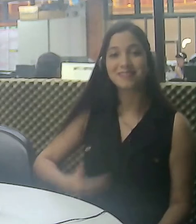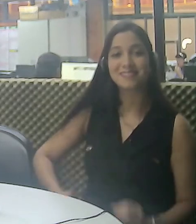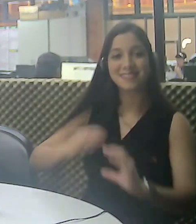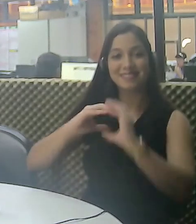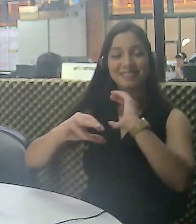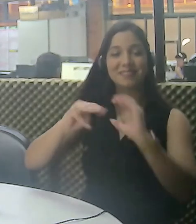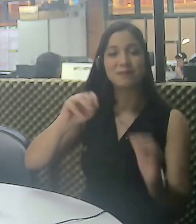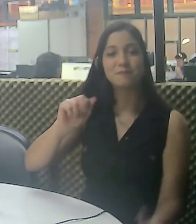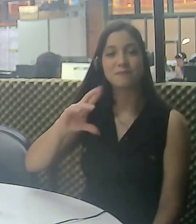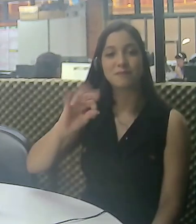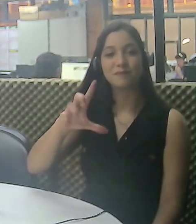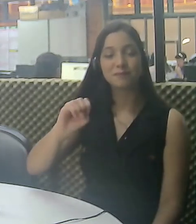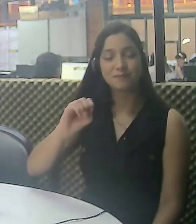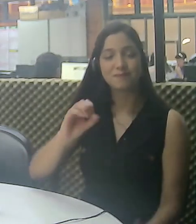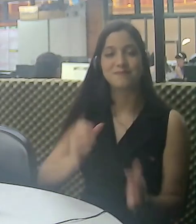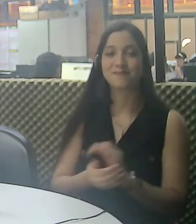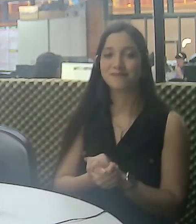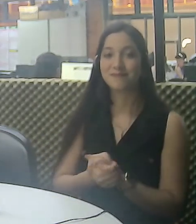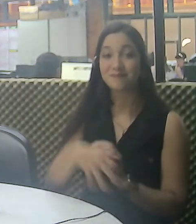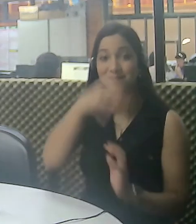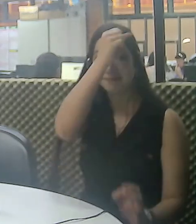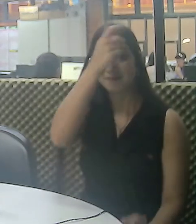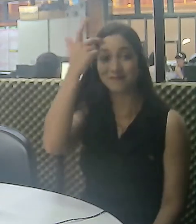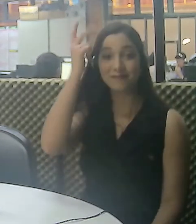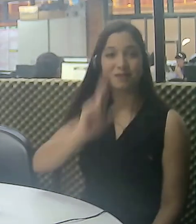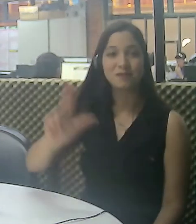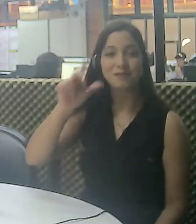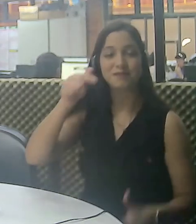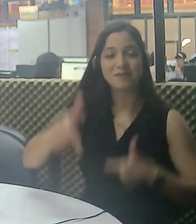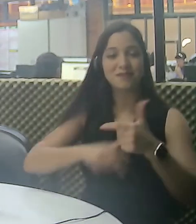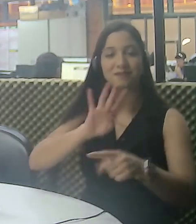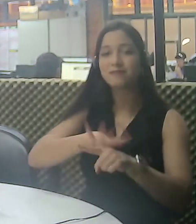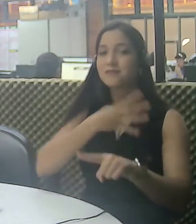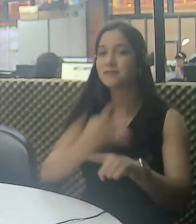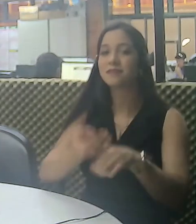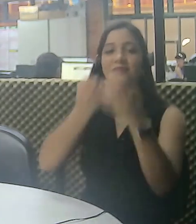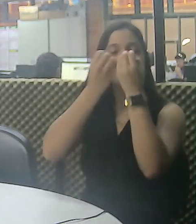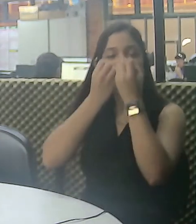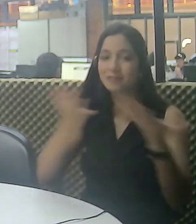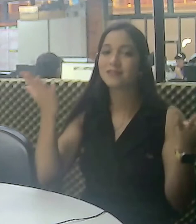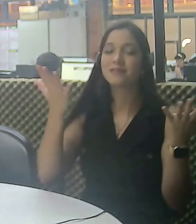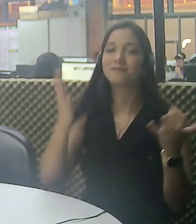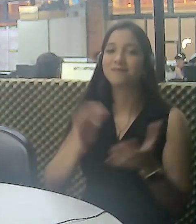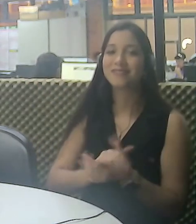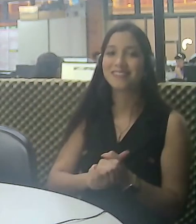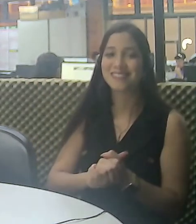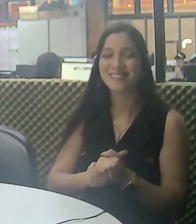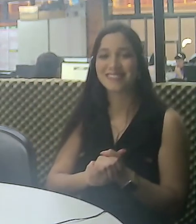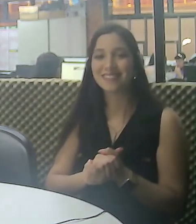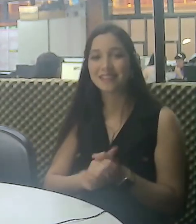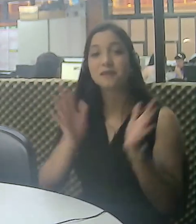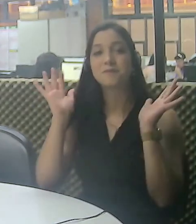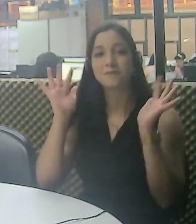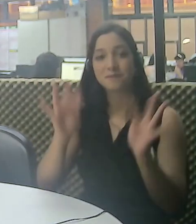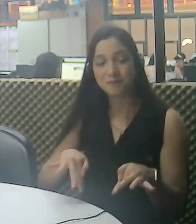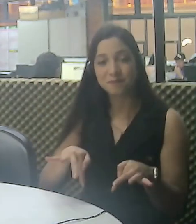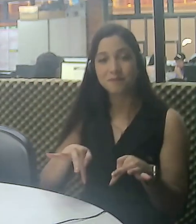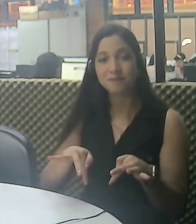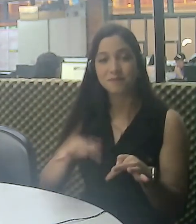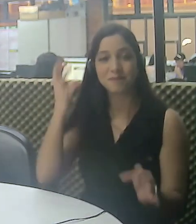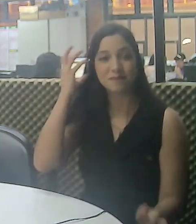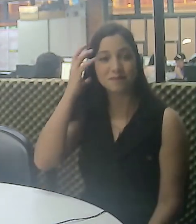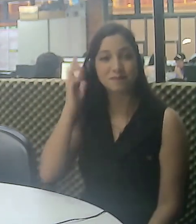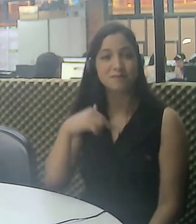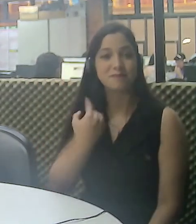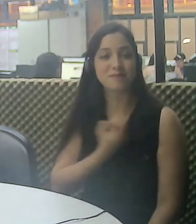Governo e Comunicação, Marco Túlio de Castro Kalimã. Prefeitura de Uberlândia. Fazer mais, fazer bem. Fica por aqui